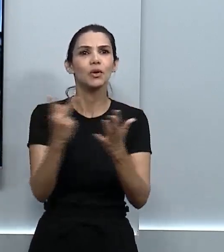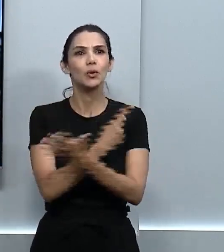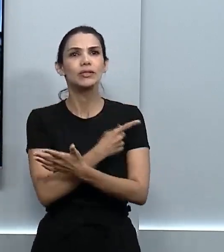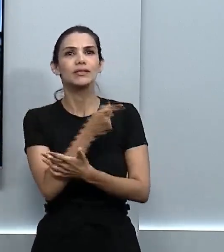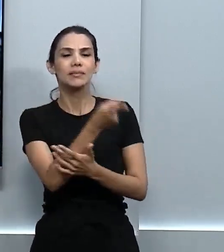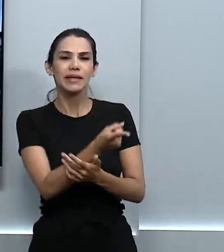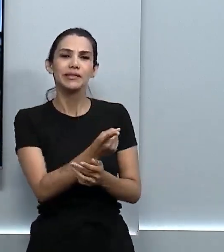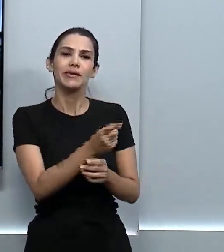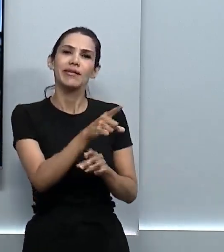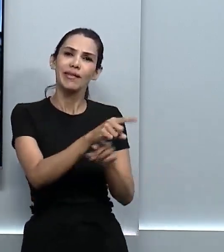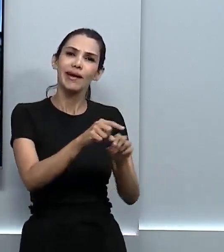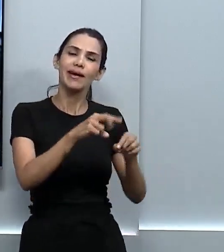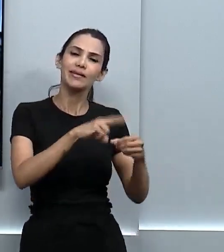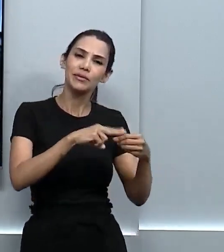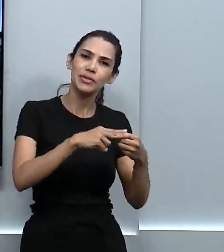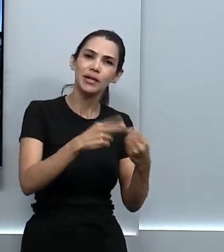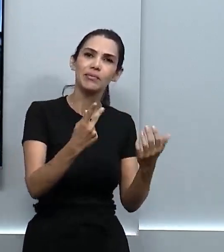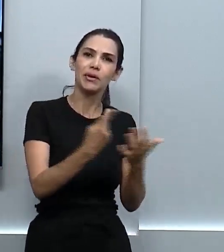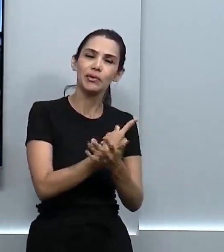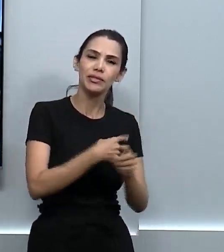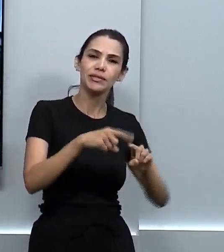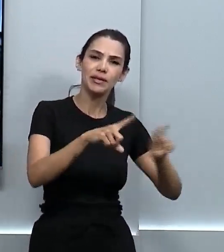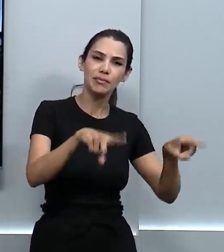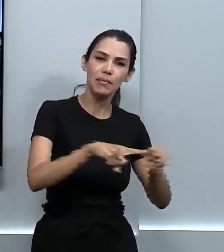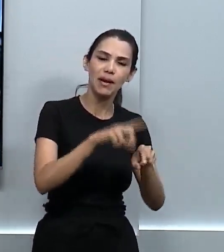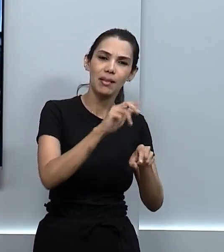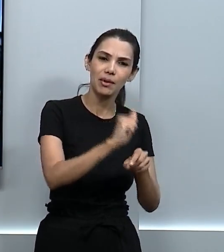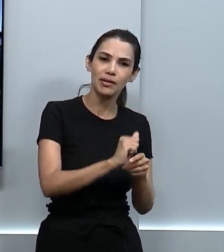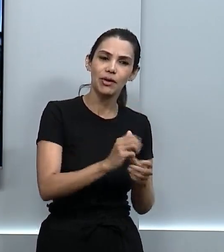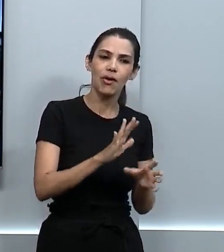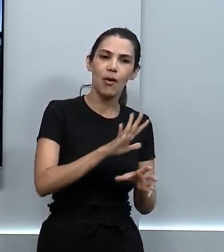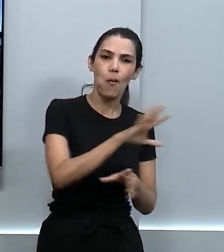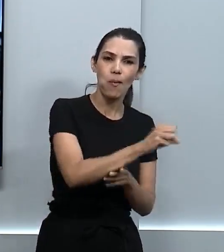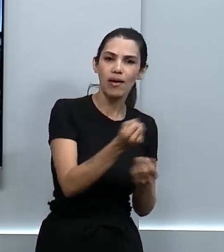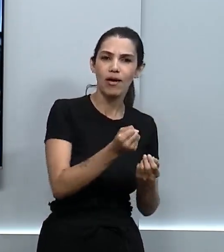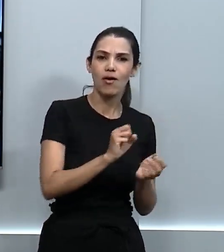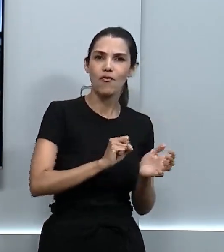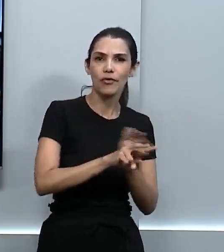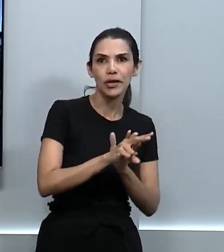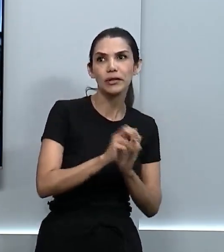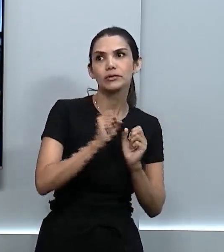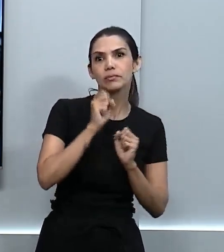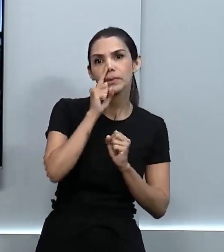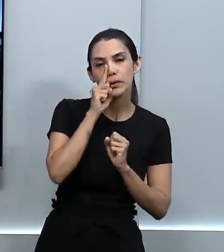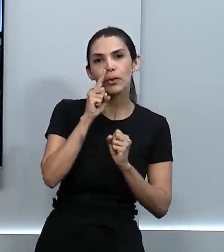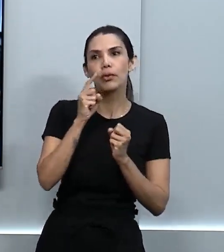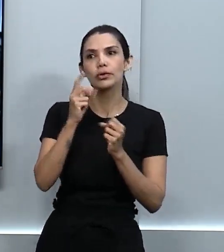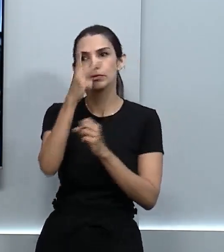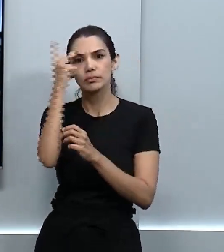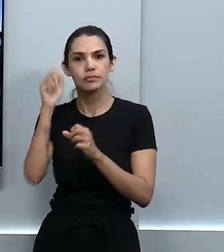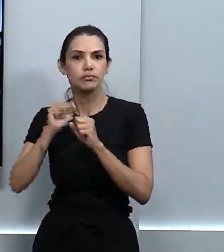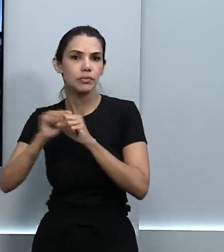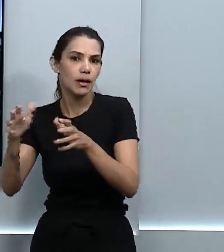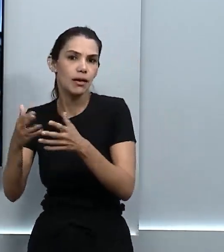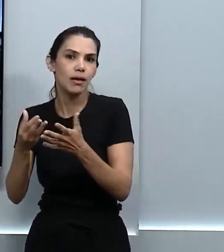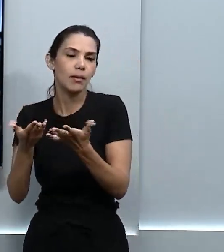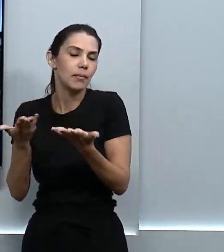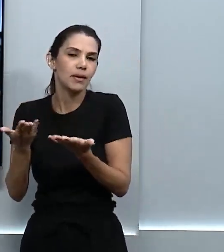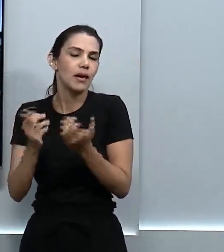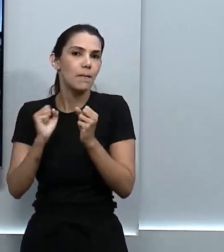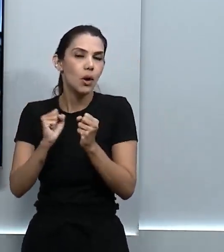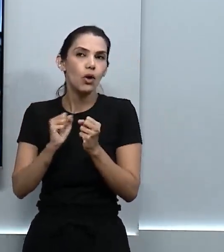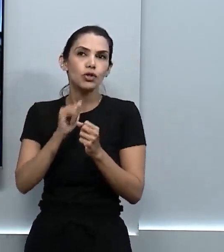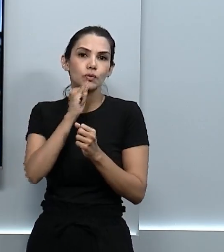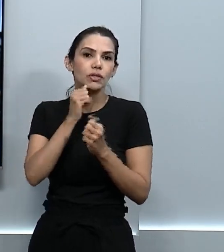de vírus que podem ser perigosos, né, para a sociedade. Queria que o senhor explicasse de uma forma geral como que funciona a segurança